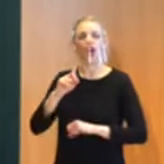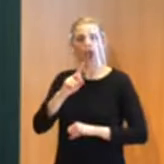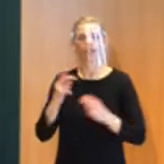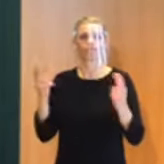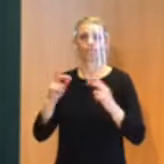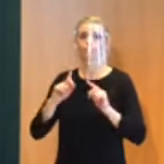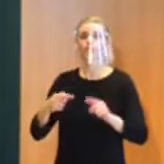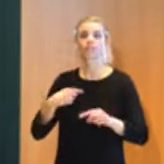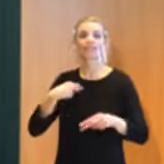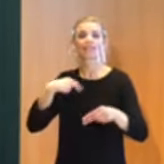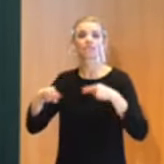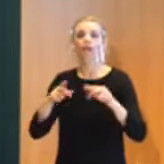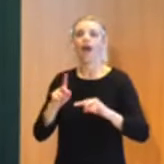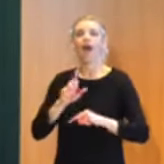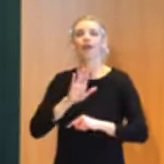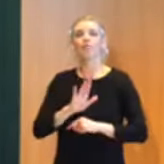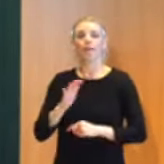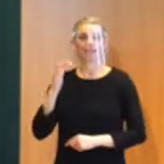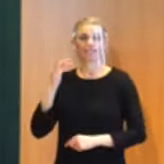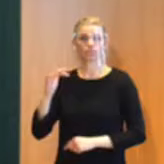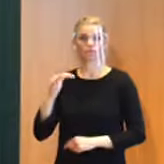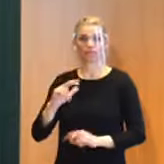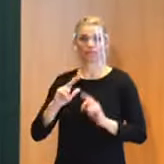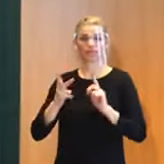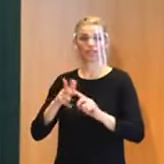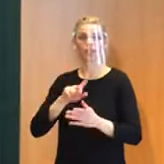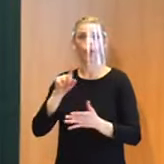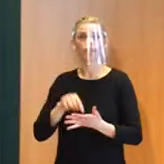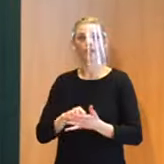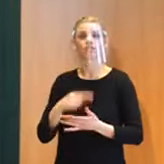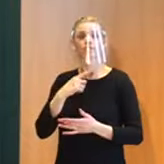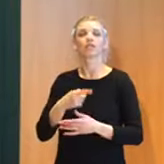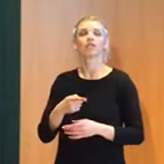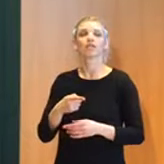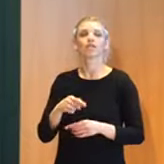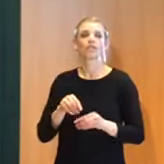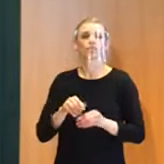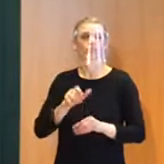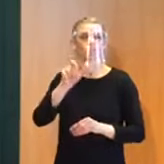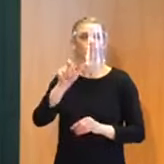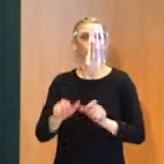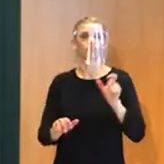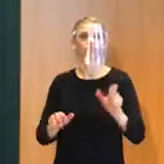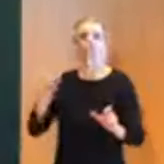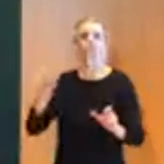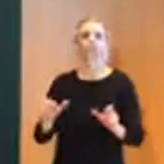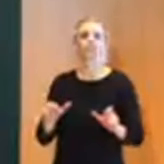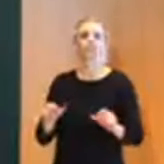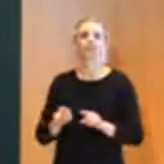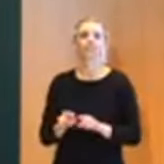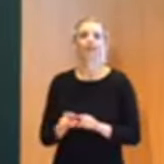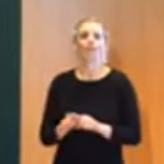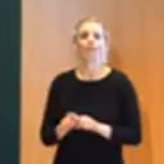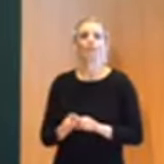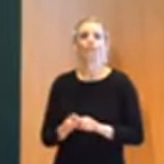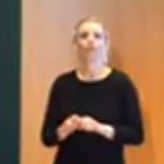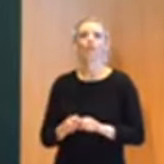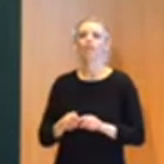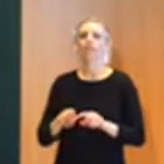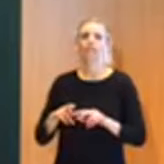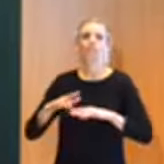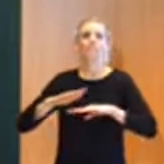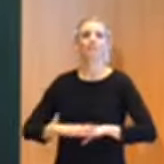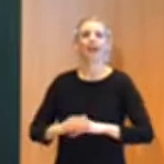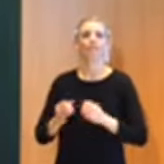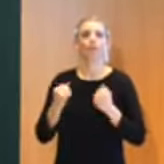teda aký to má mať naozaj zmysel. Tretia otázka sú kompetencie. Teraz komu zaberieme kompetencie? Veď my tu už máme